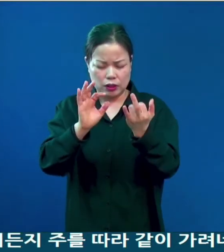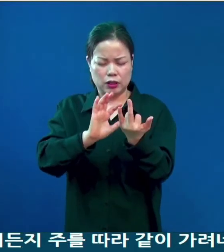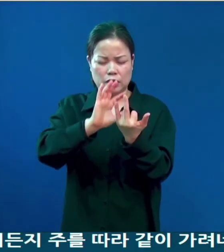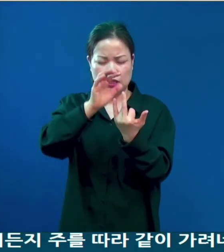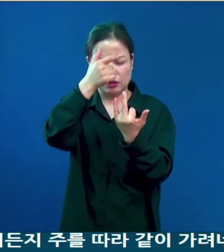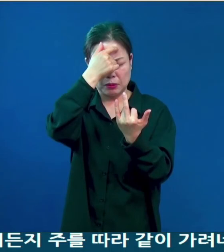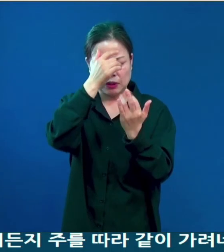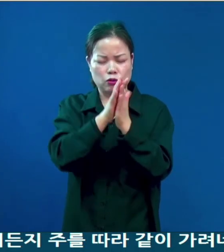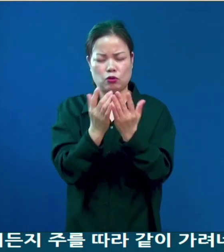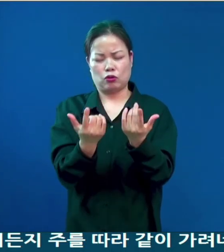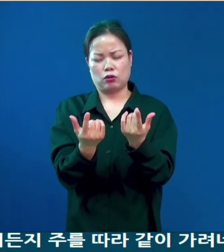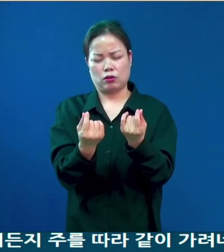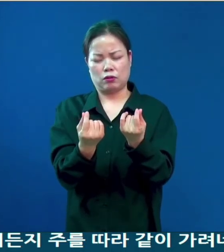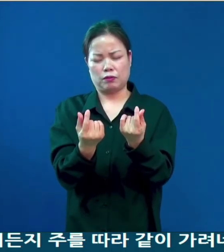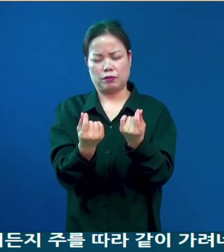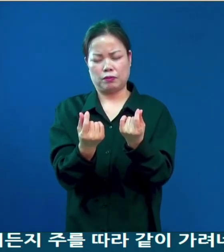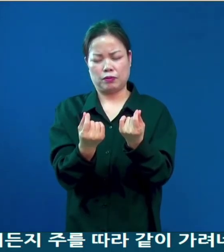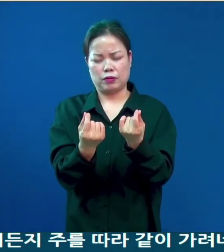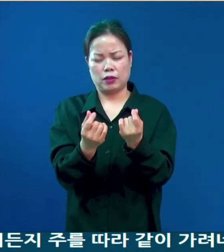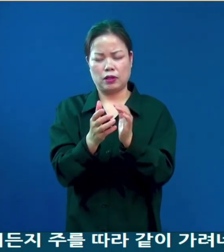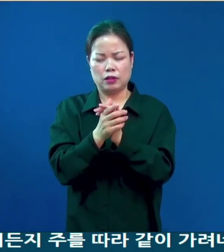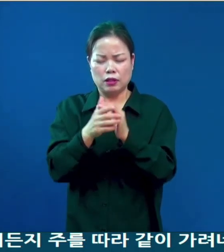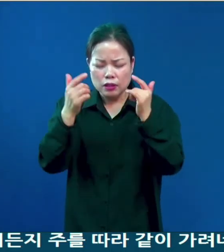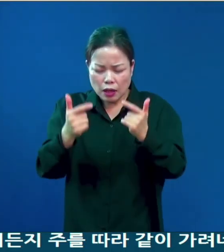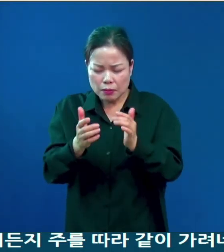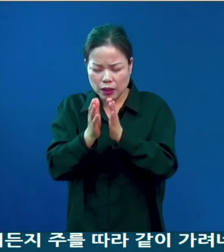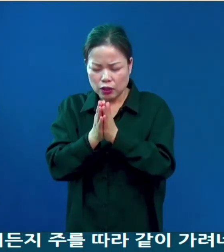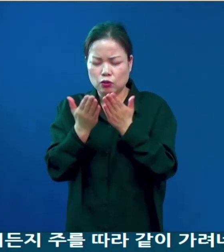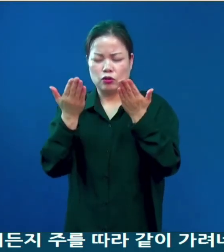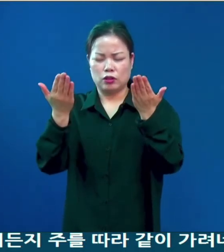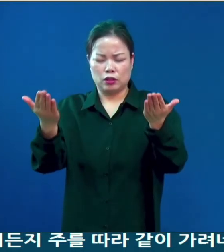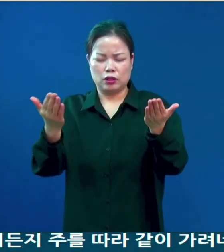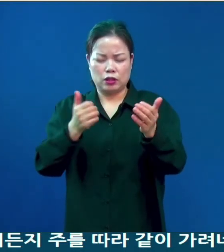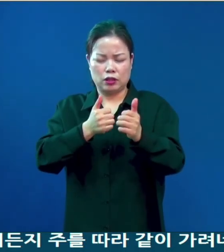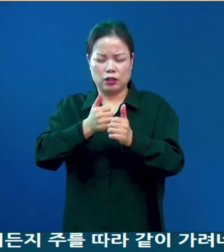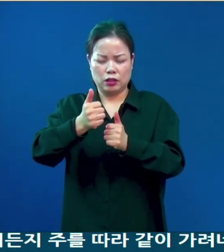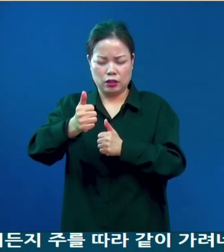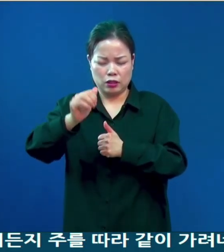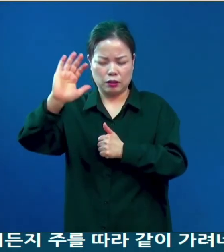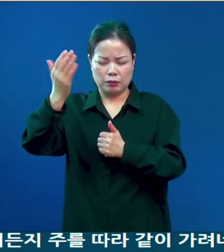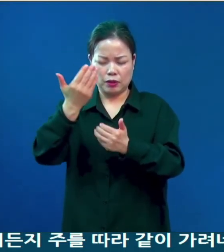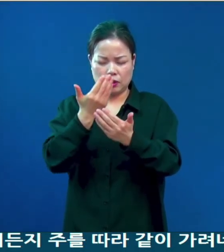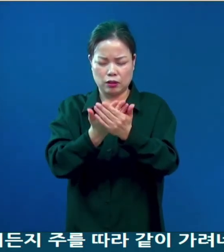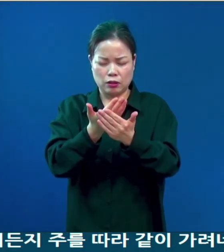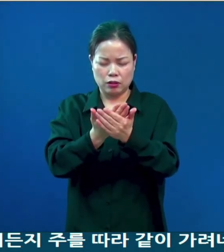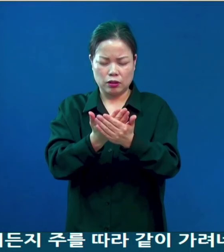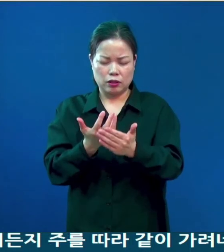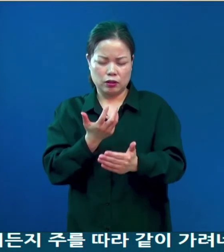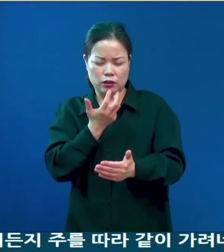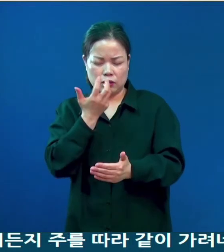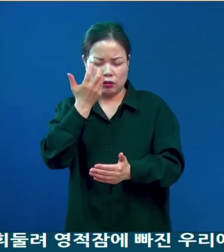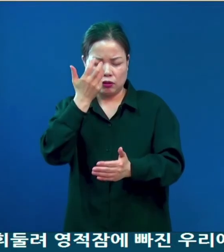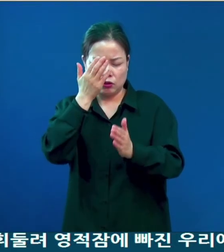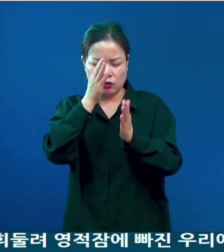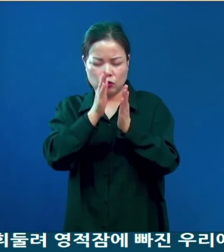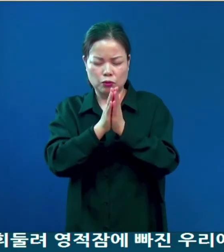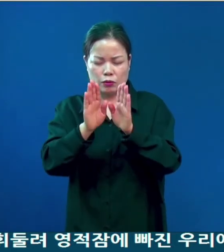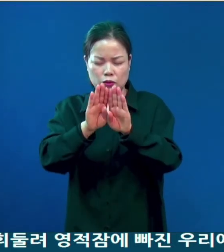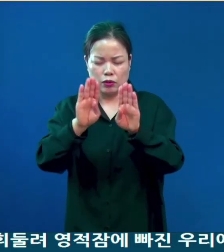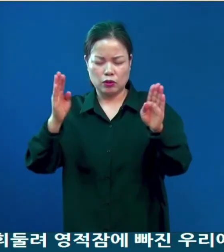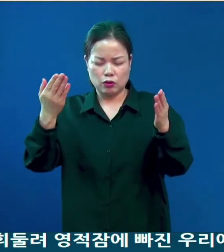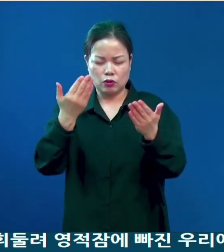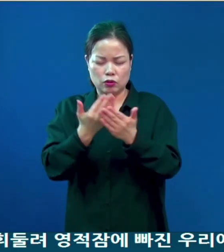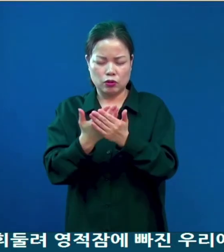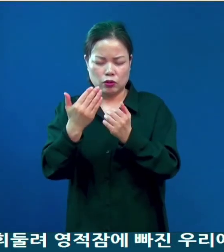기도로 날마다 올라가 주님을 대면하며 승리하는 우리 모두가 되게 하여 주시옵소서. 성령님이여 기도의 문을 열어